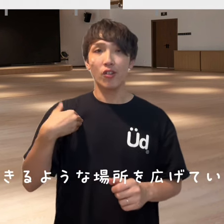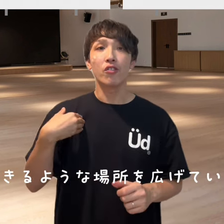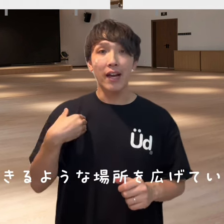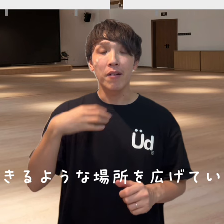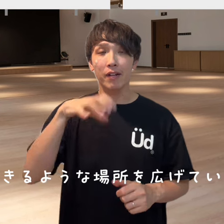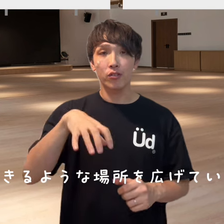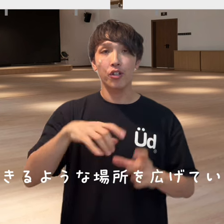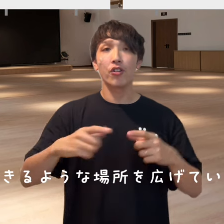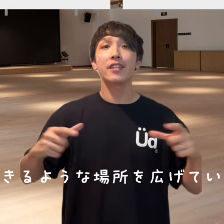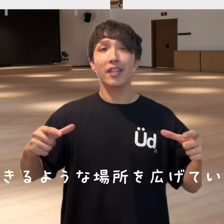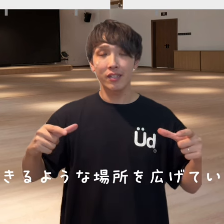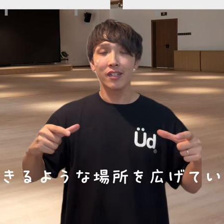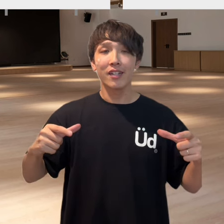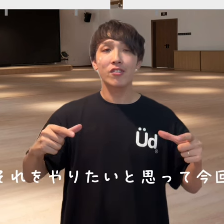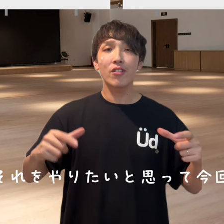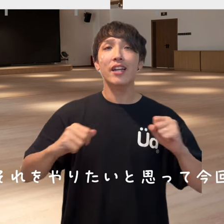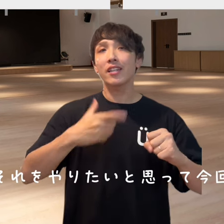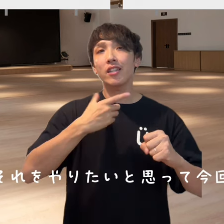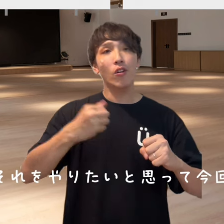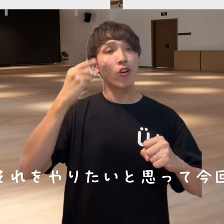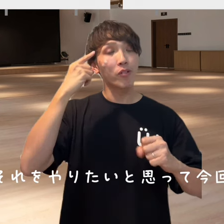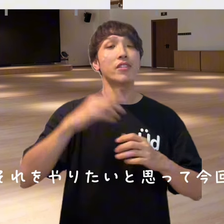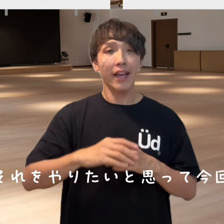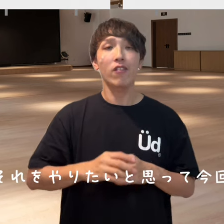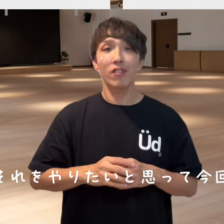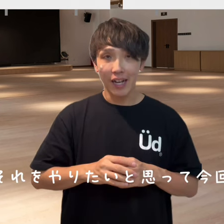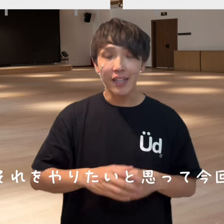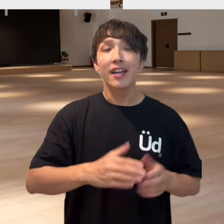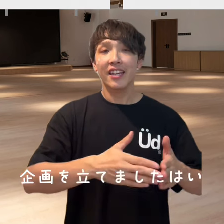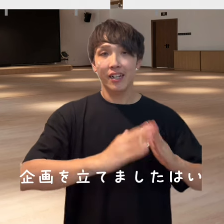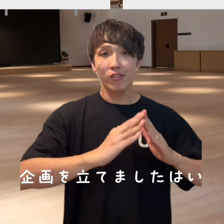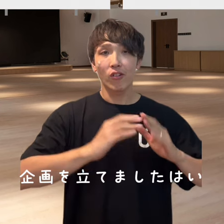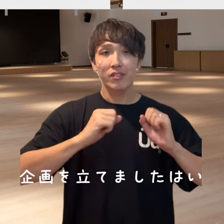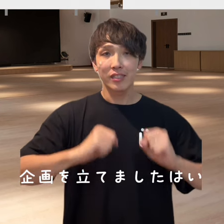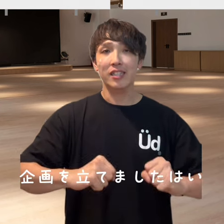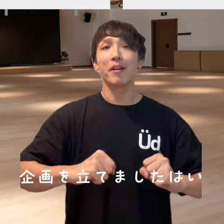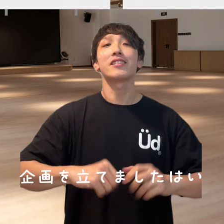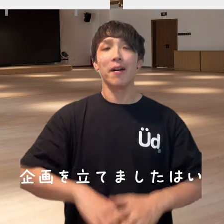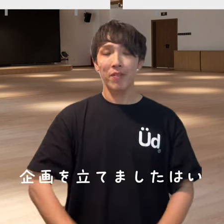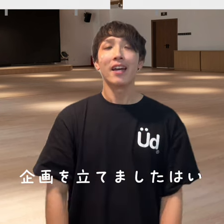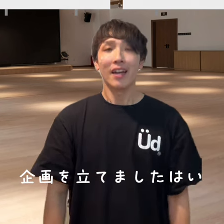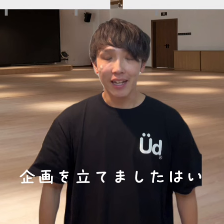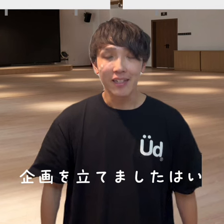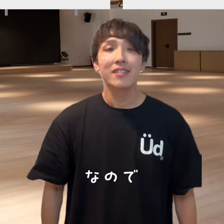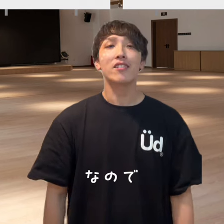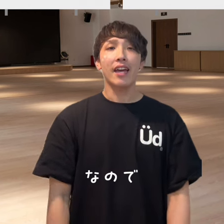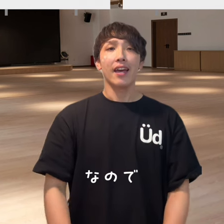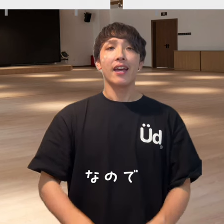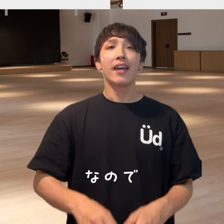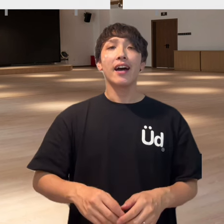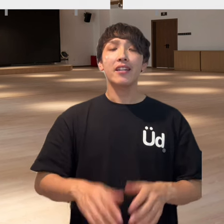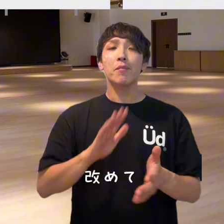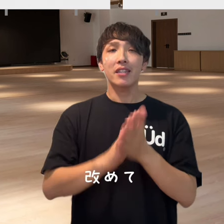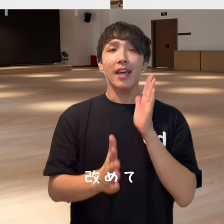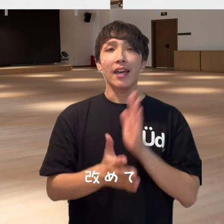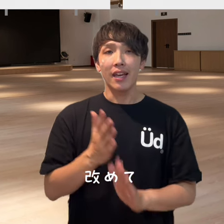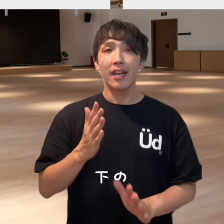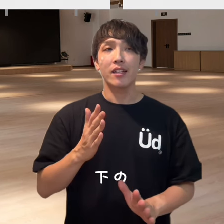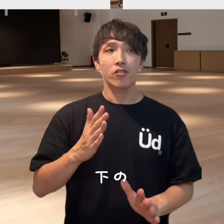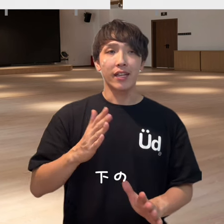ような場所を広げていく、それをやりたいと思って今回企画を立てました。はい、なので、改めて、下